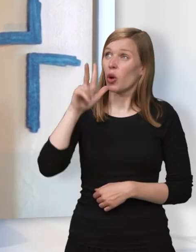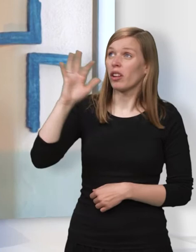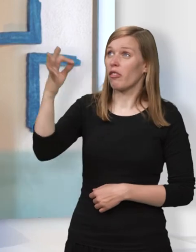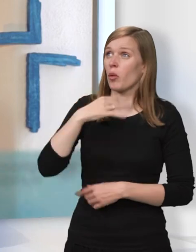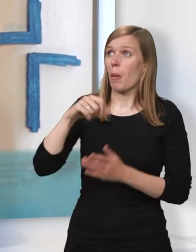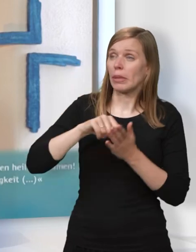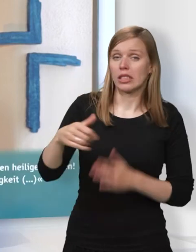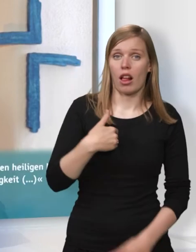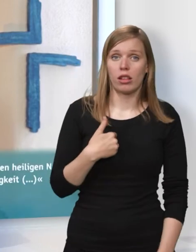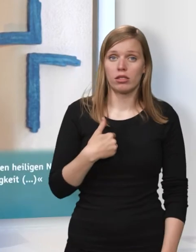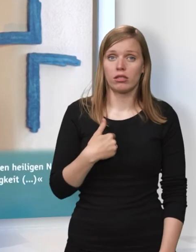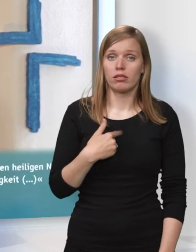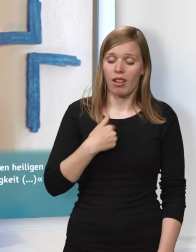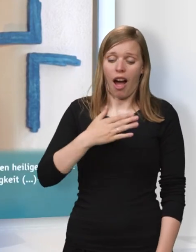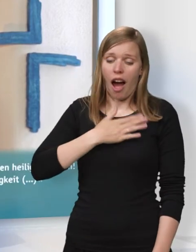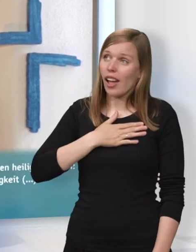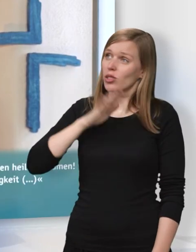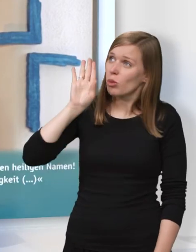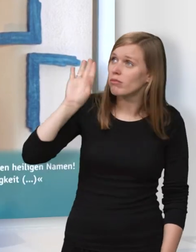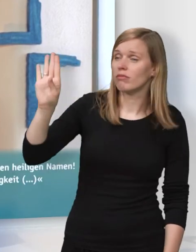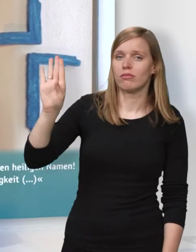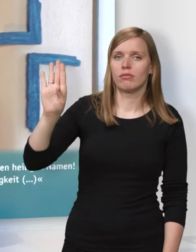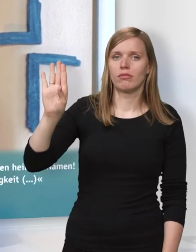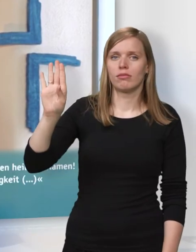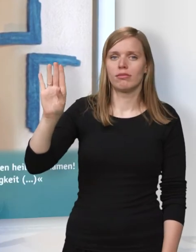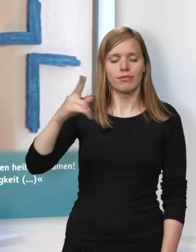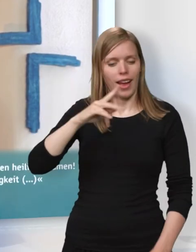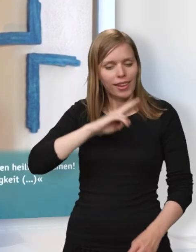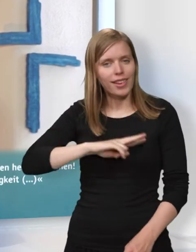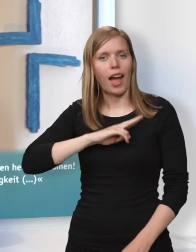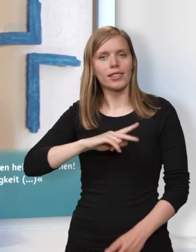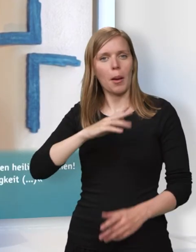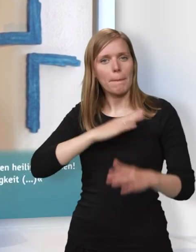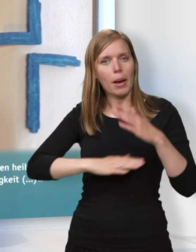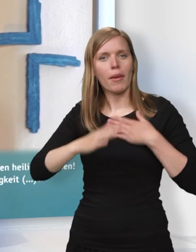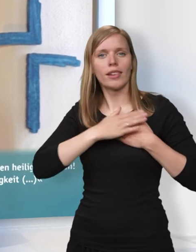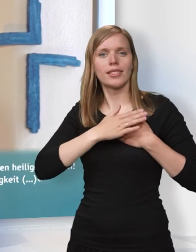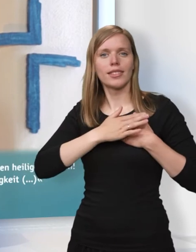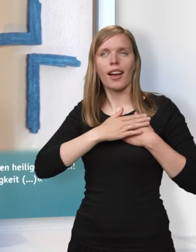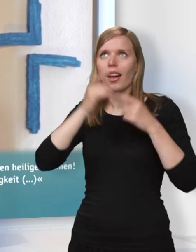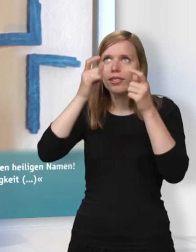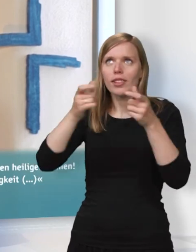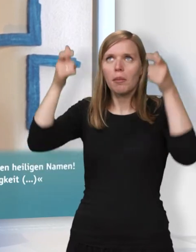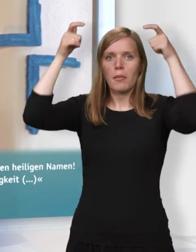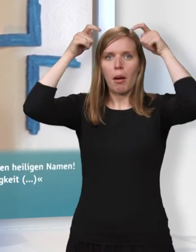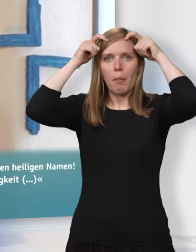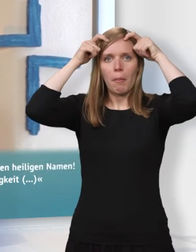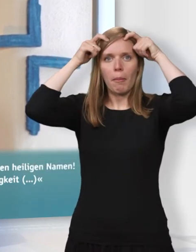Eigentum. Wir sind gekrönt mit Gnade und Barmherzigkeit.